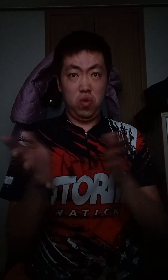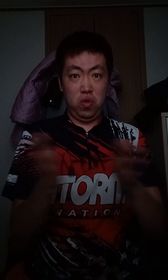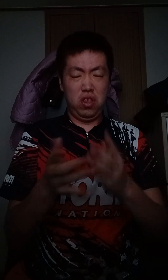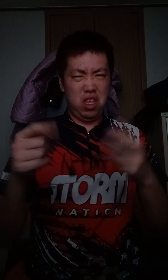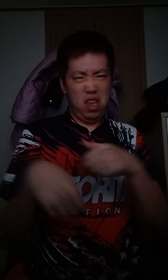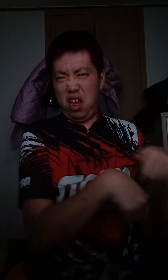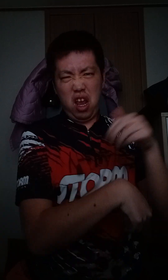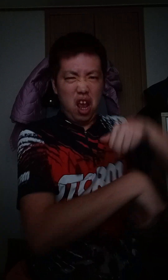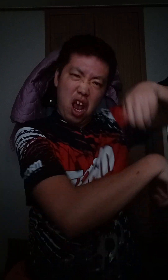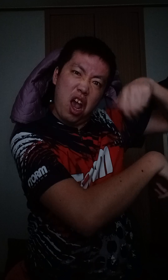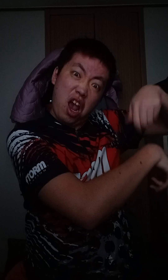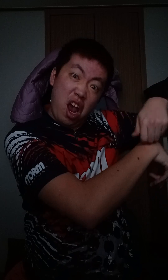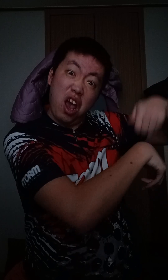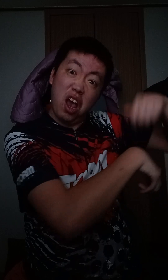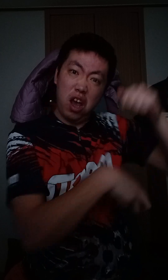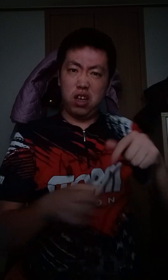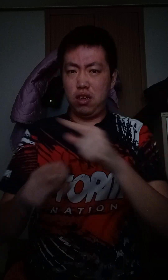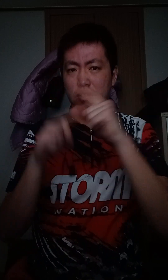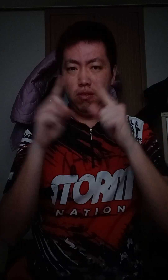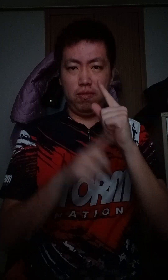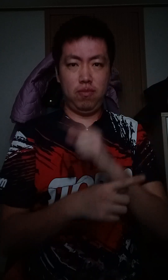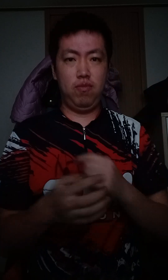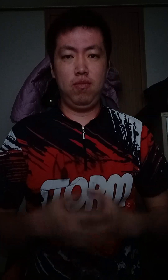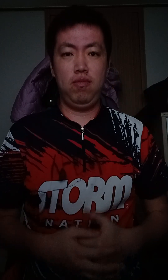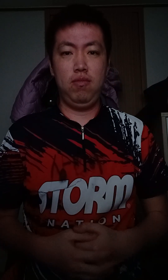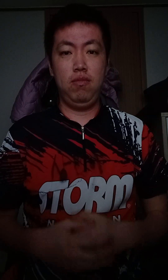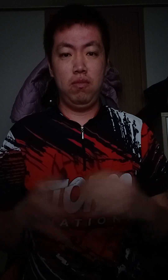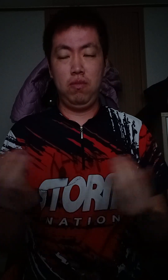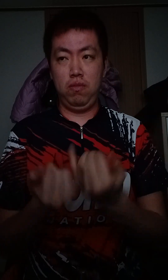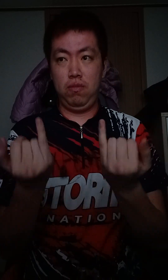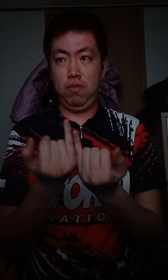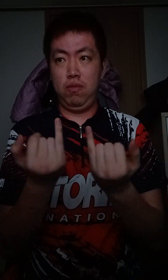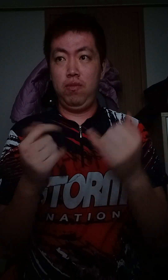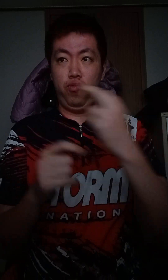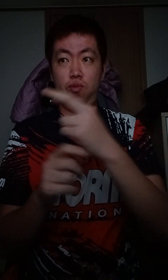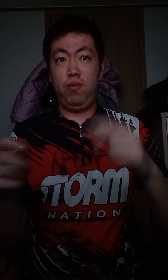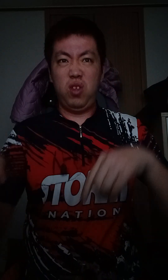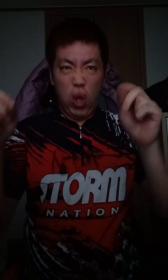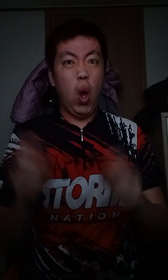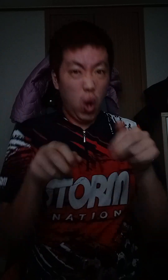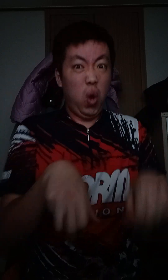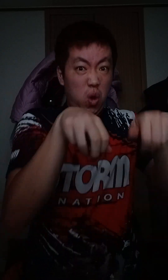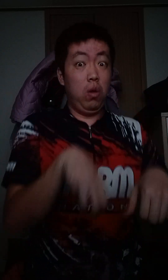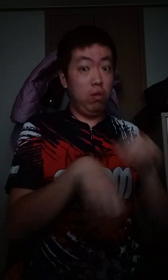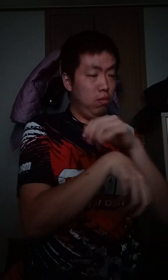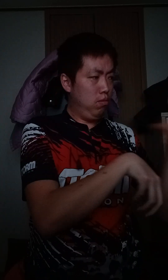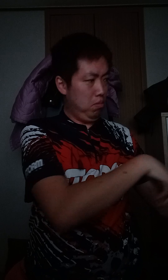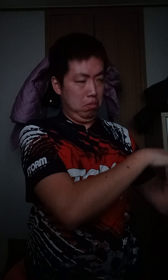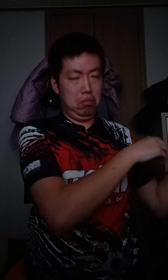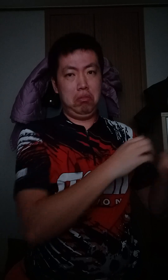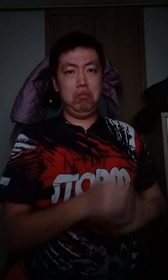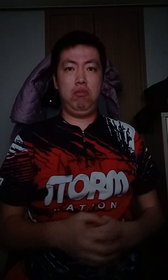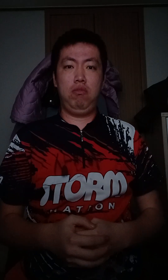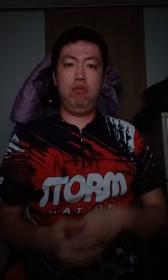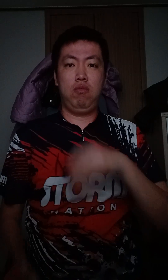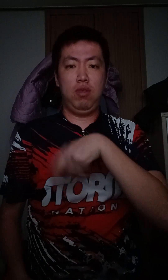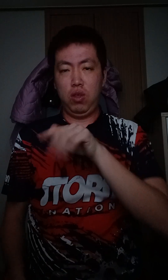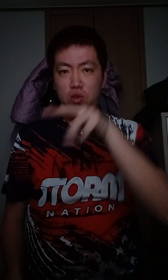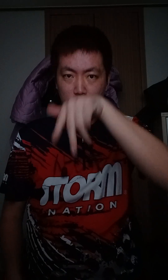채 화물차에 그대로 부딪힙니다. 사고 충격에 화물차는 덜컹하며 크게 밀려납니다. 대전 대덕구의 한